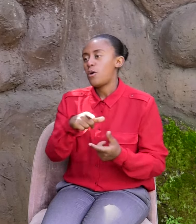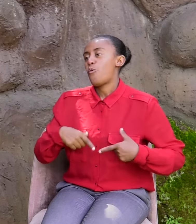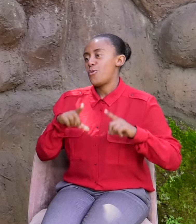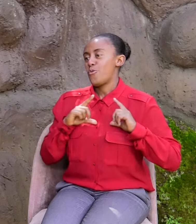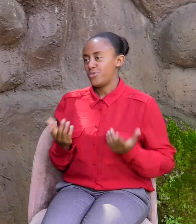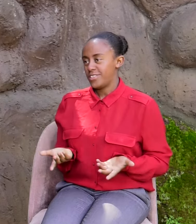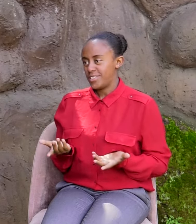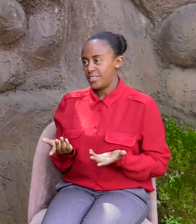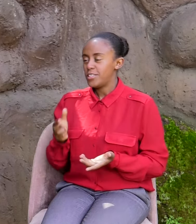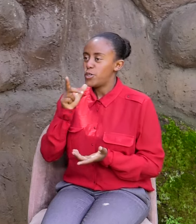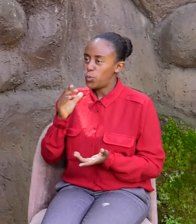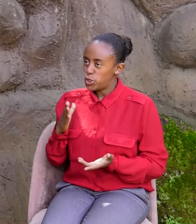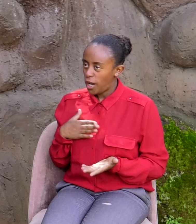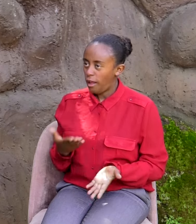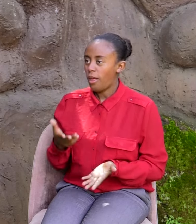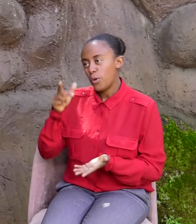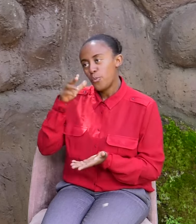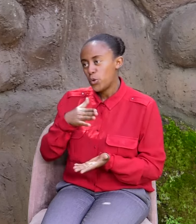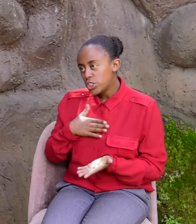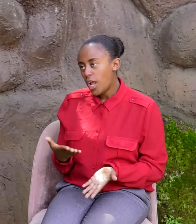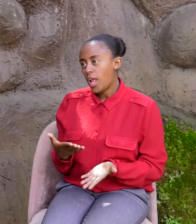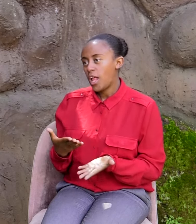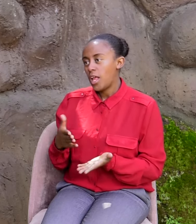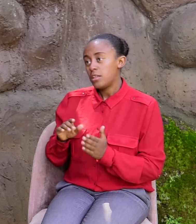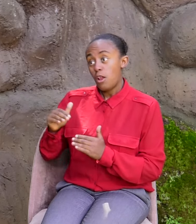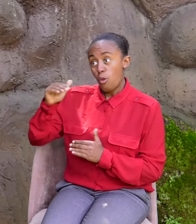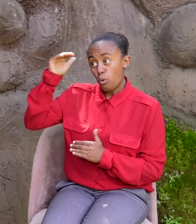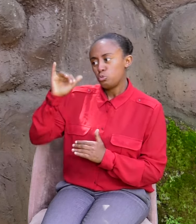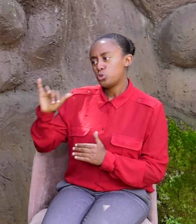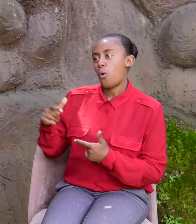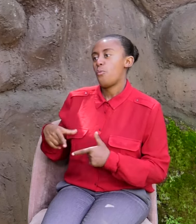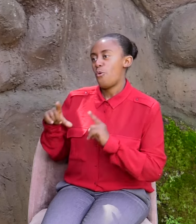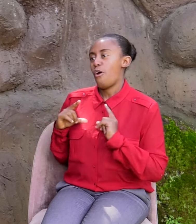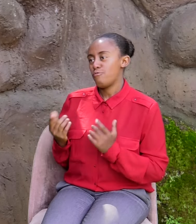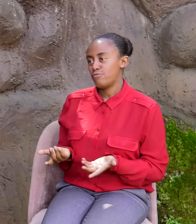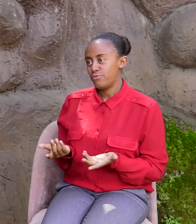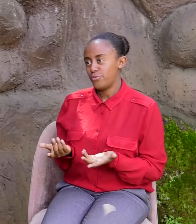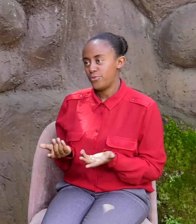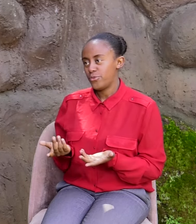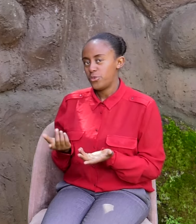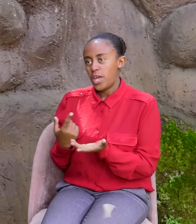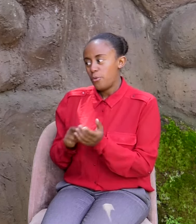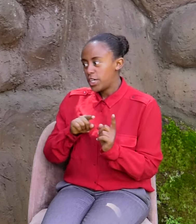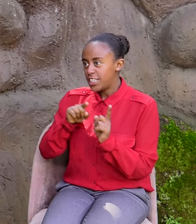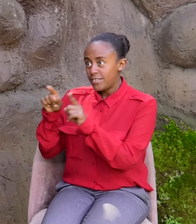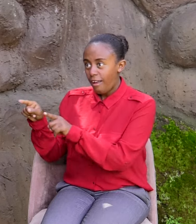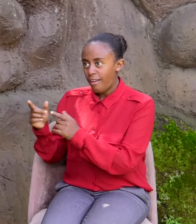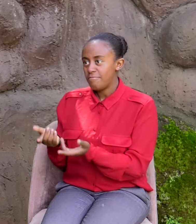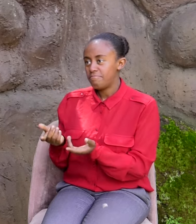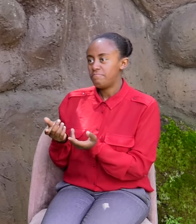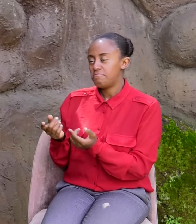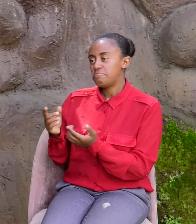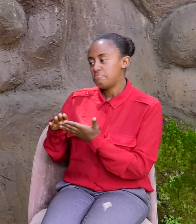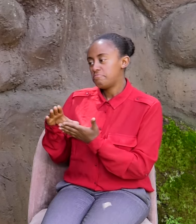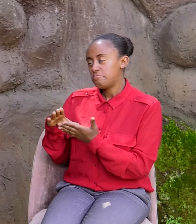የሚኖሩት። እህቶቼ፣ ወንድሞቼ፣ ትልልቆቹ እዛ ይኖራሉና ያው ሄጄ እነሱ ጋር ሁኜ